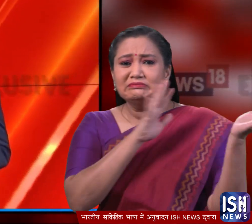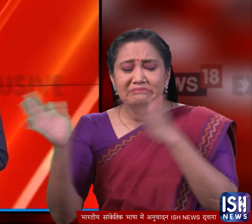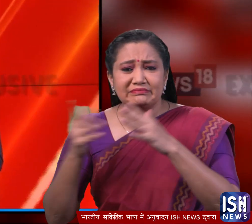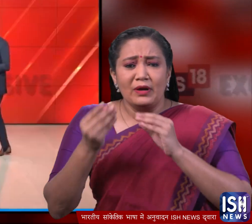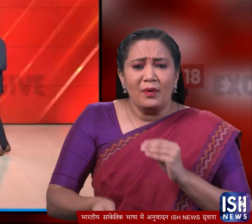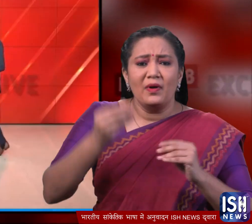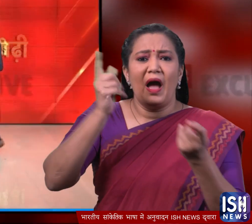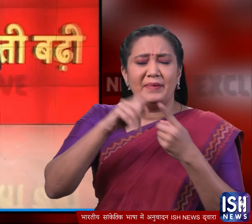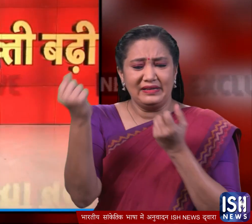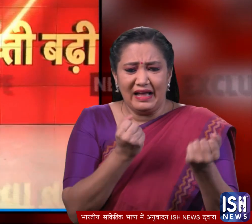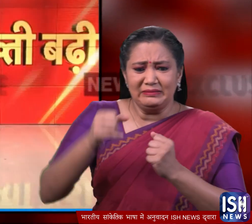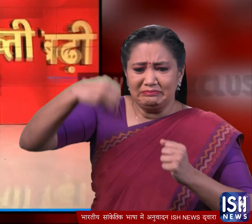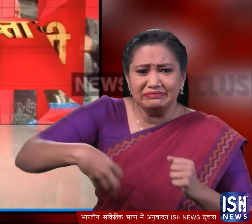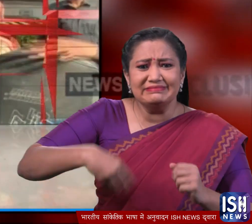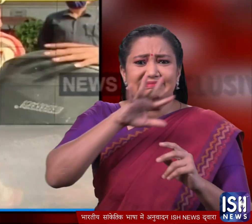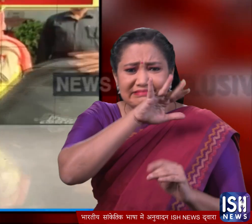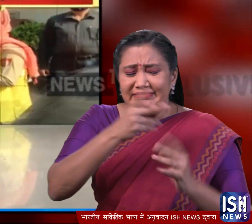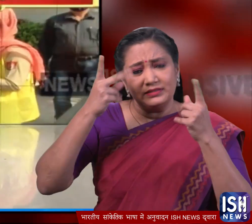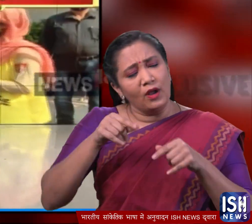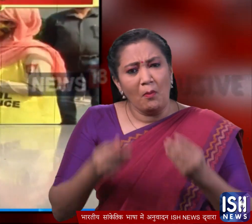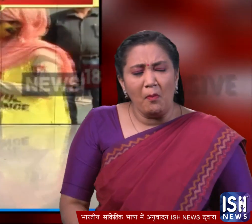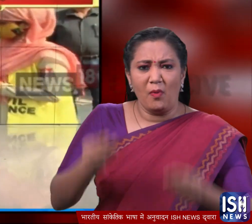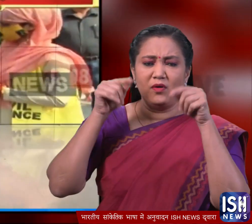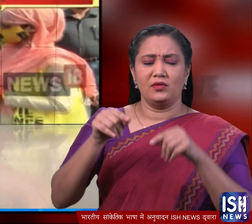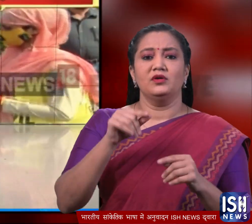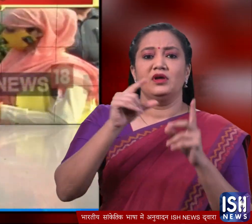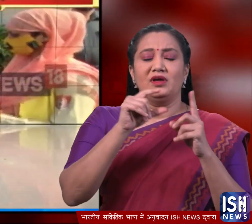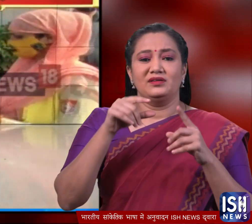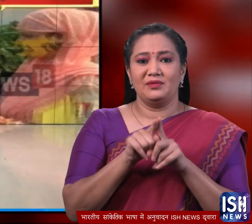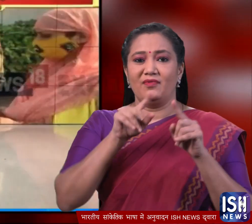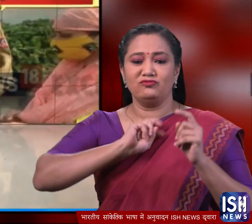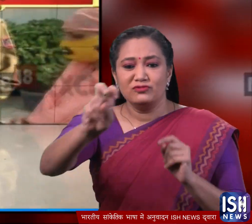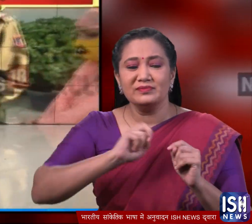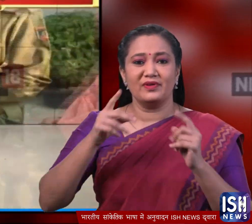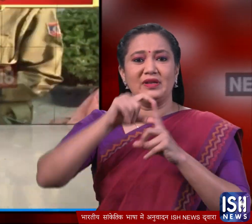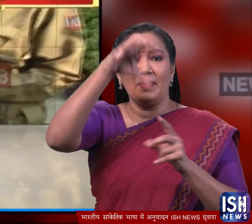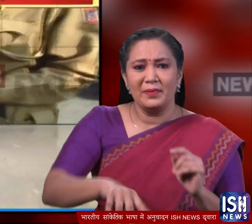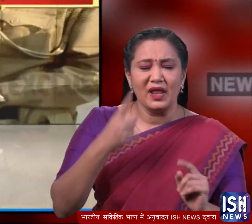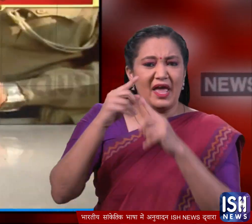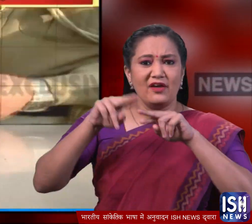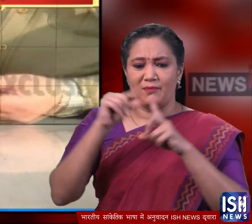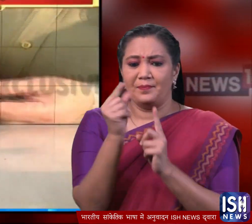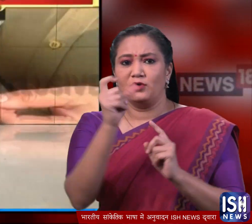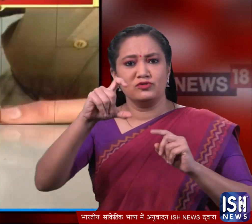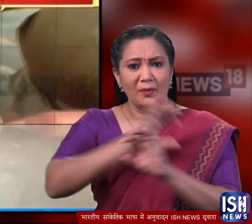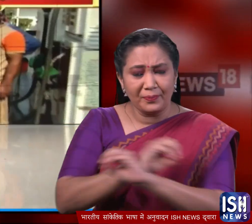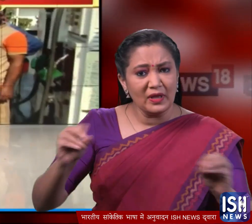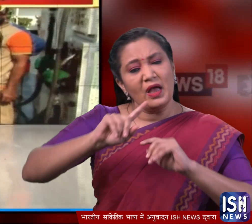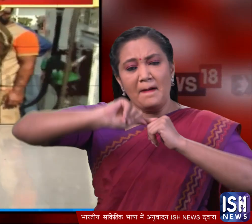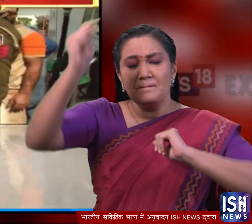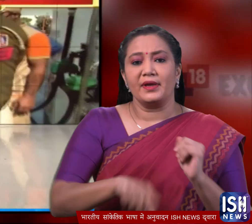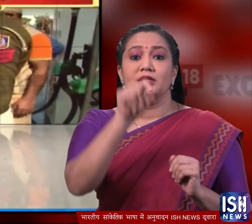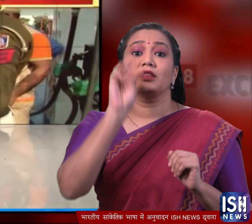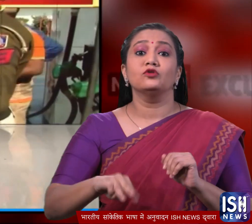में प्रदूषण बढ़ाने वाली गाड़ियों के खिलाफ मुहिम तेज कर दी गई। परिवहन विभाग ने बिना प्रदूषण जांच करवाए चलाई जा रही गाड़ियों पर 10,000